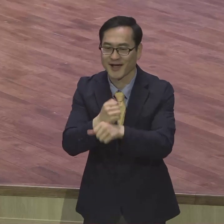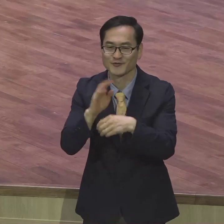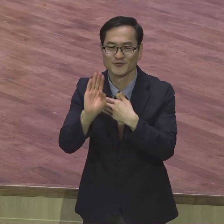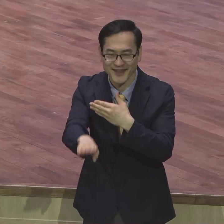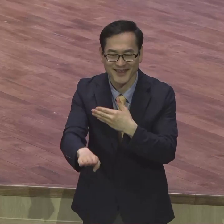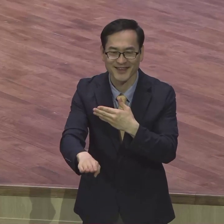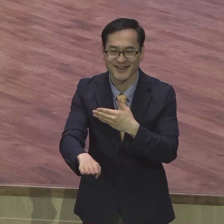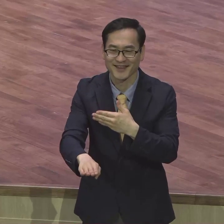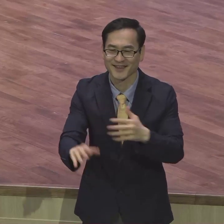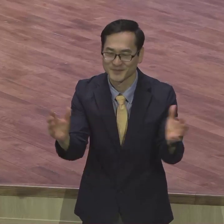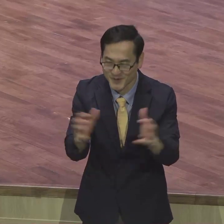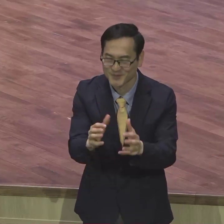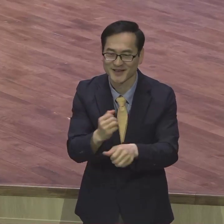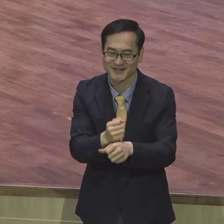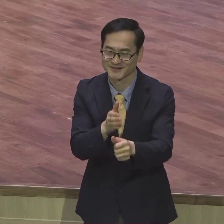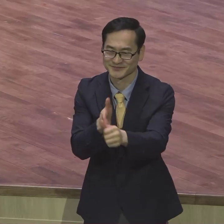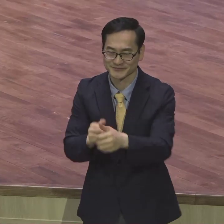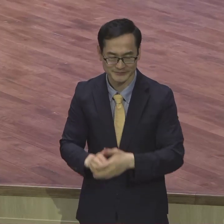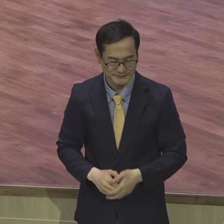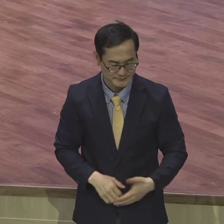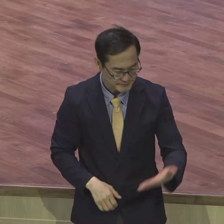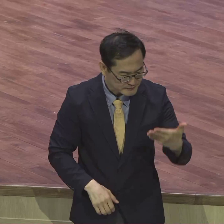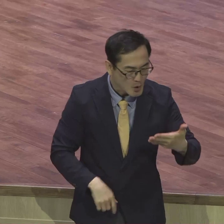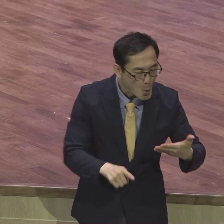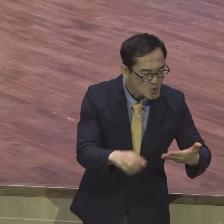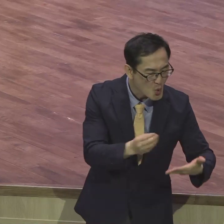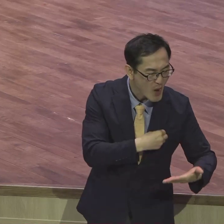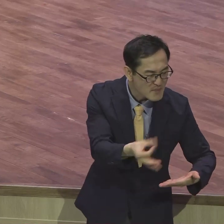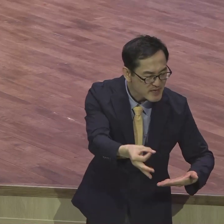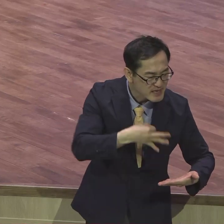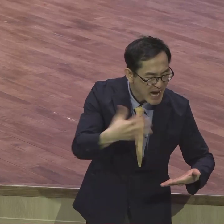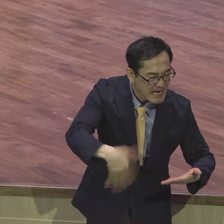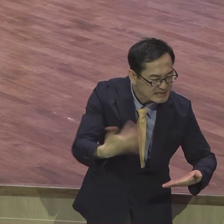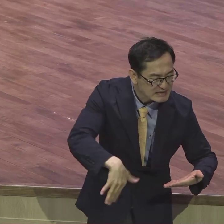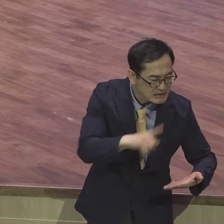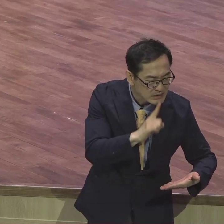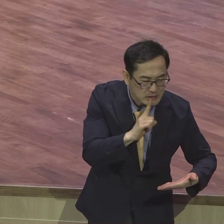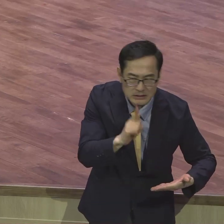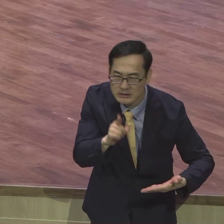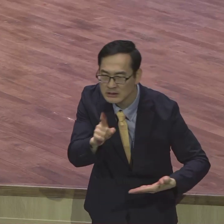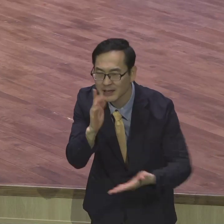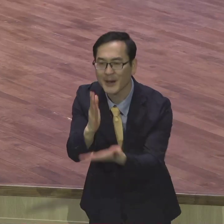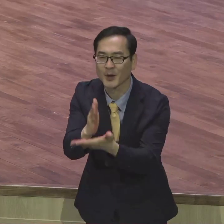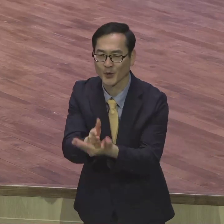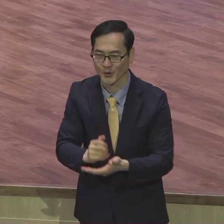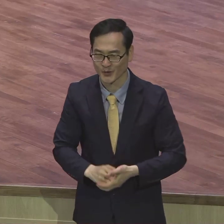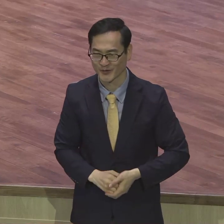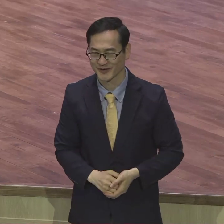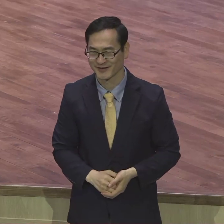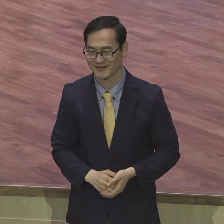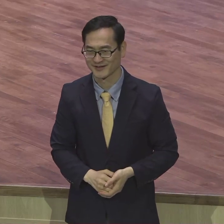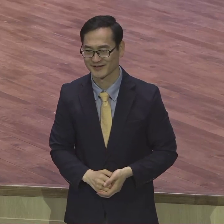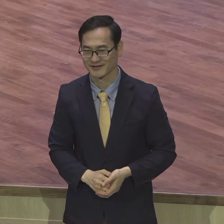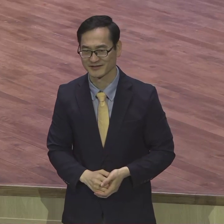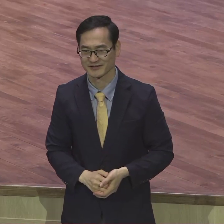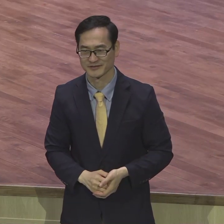회원을 협의한 내 분들 명단을 그러니까 안 오는 거요.